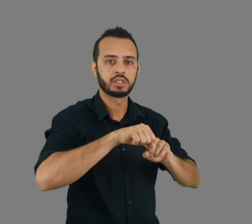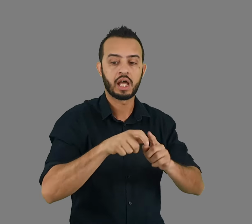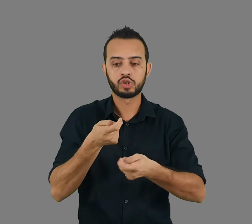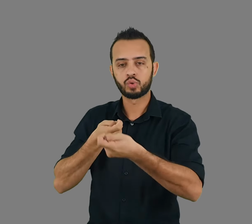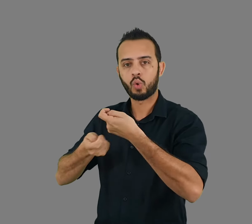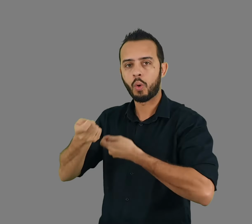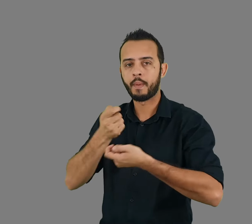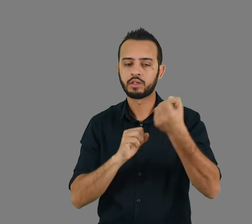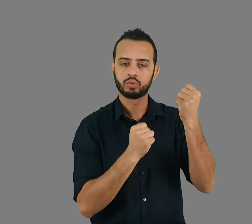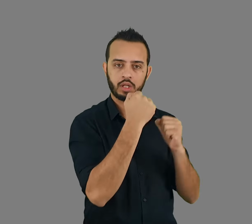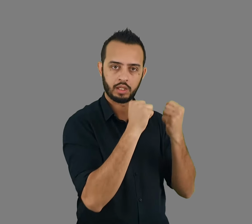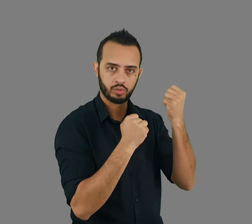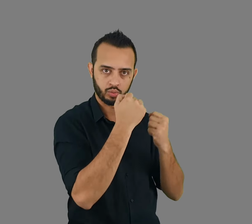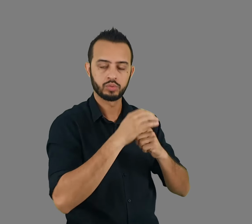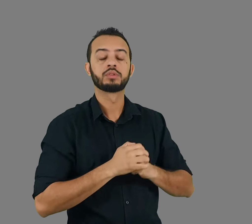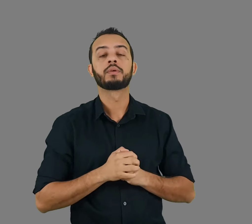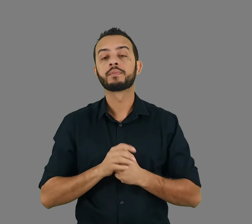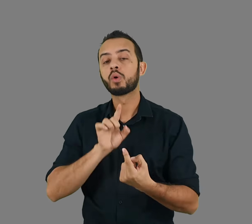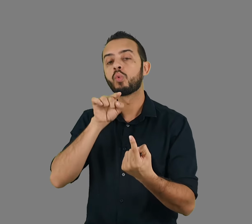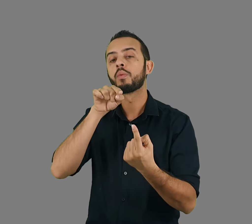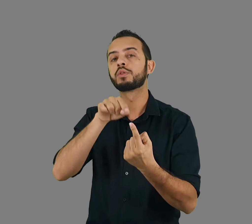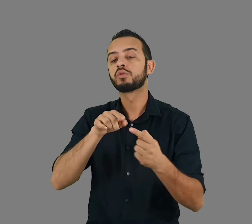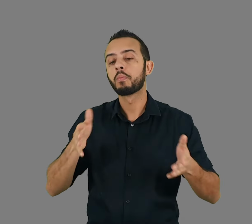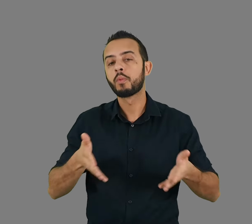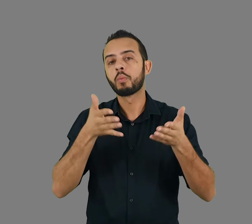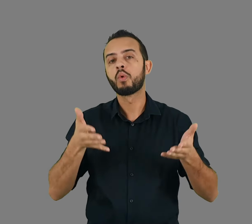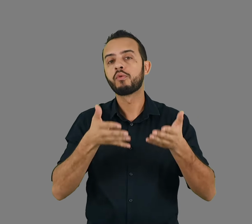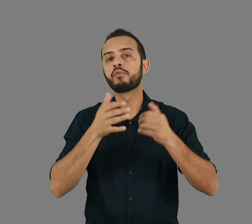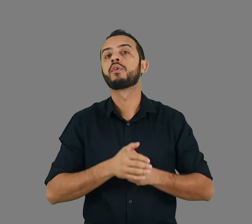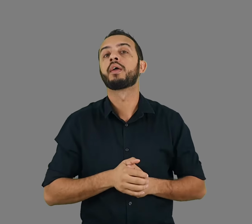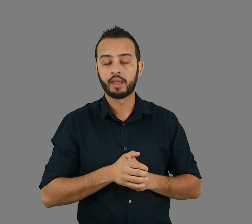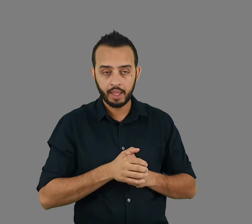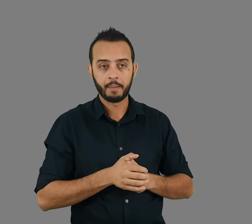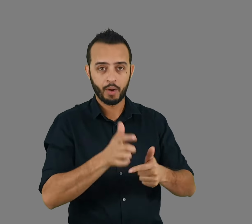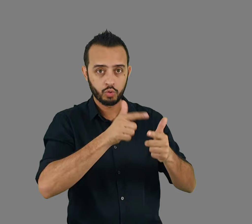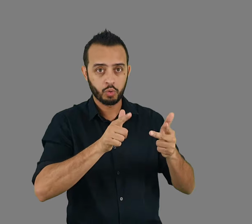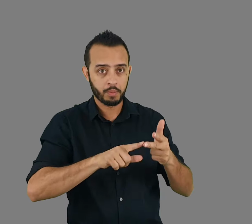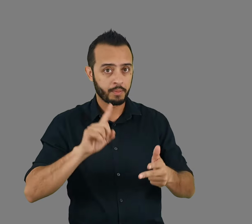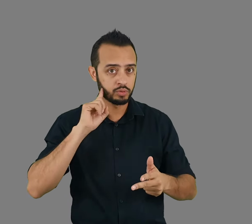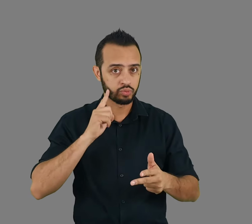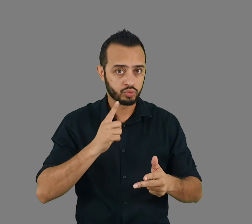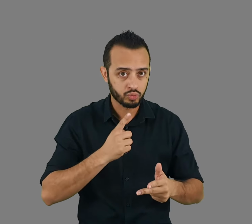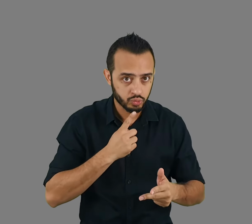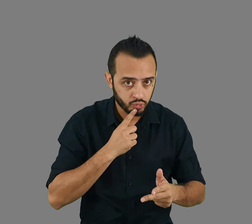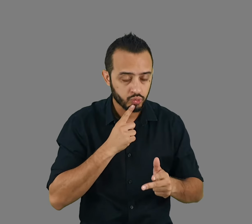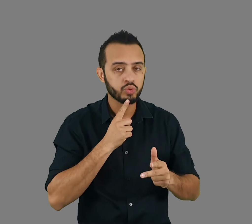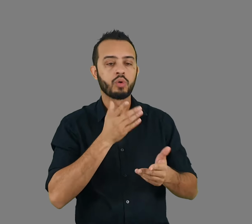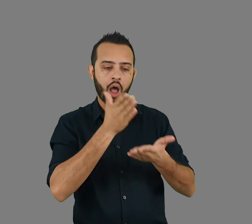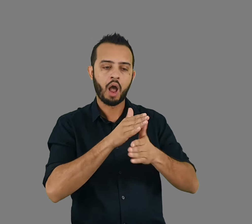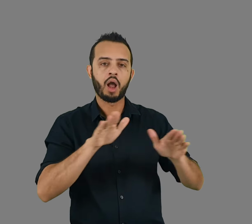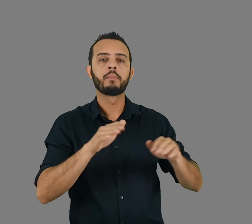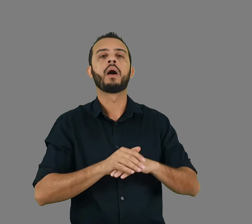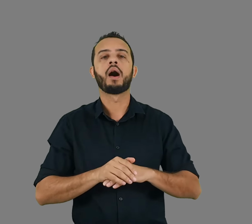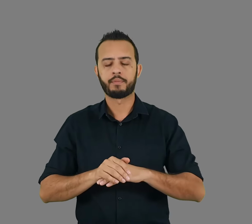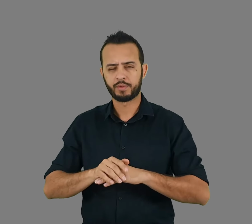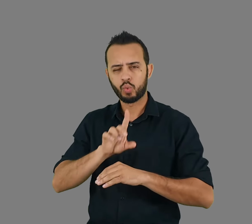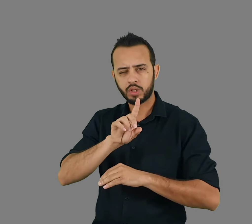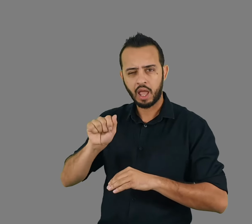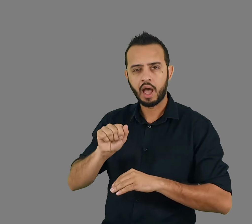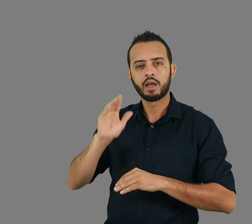e da indústria, visando promover o interesse para os problemas atinentes às pessoas surdas, com deficiência auditiva ou